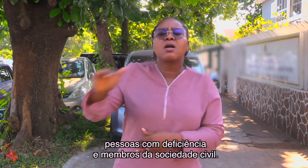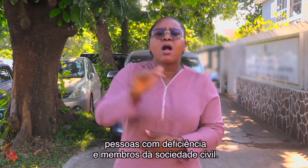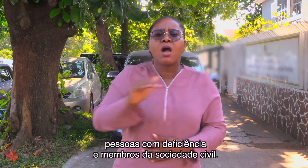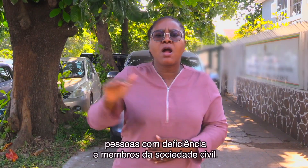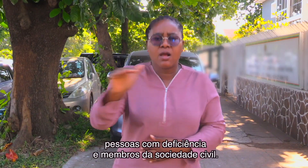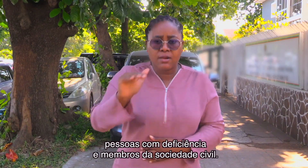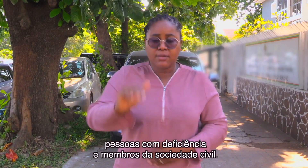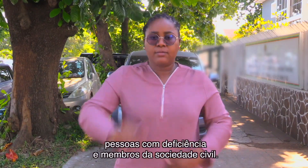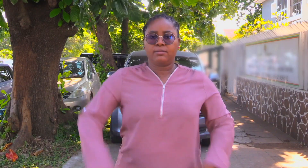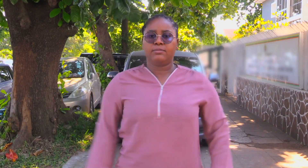Sociedade Civil.